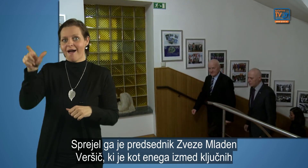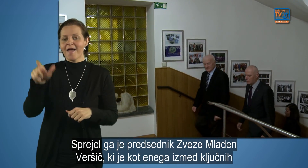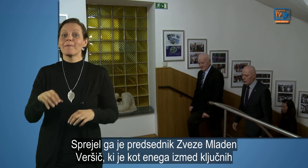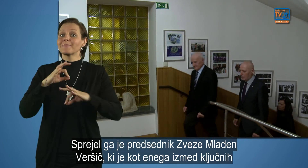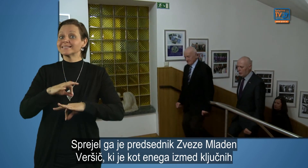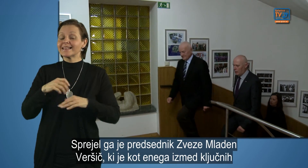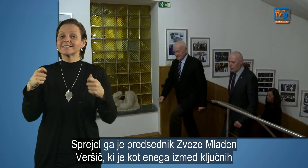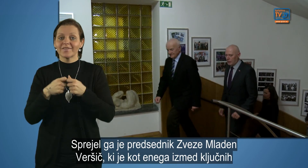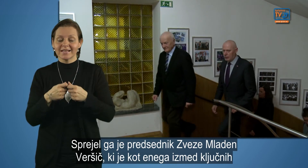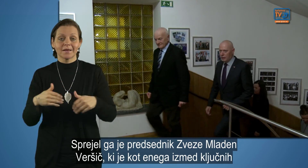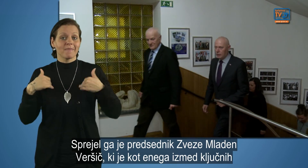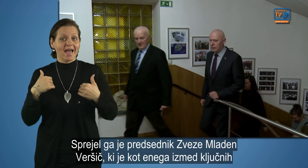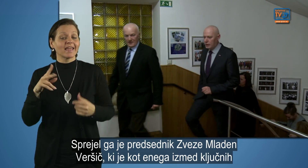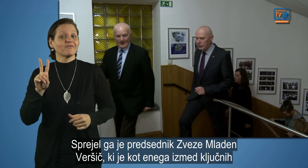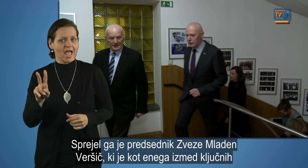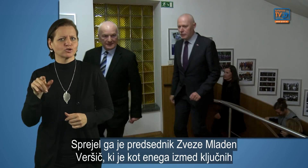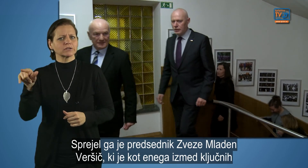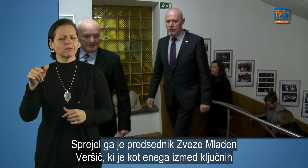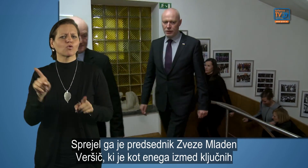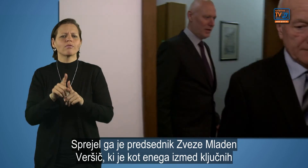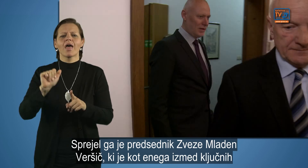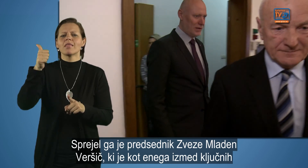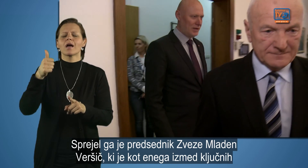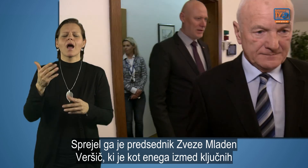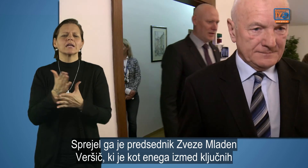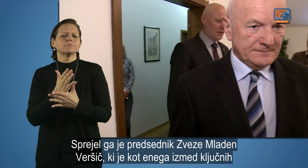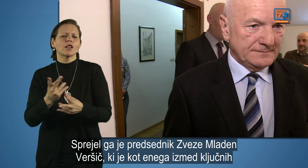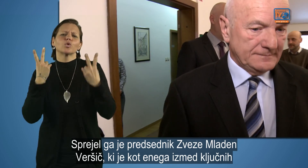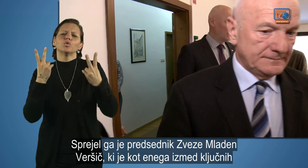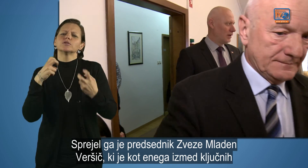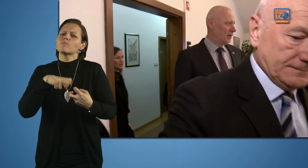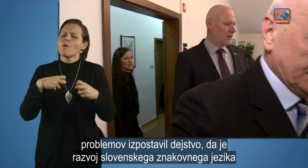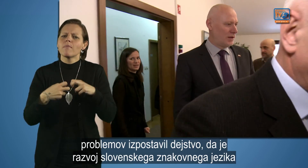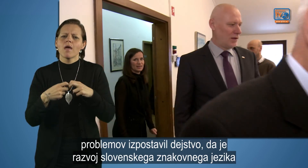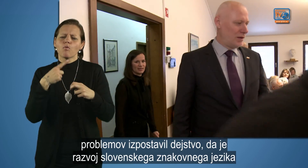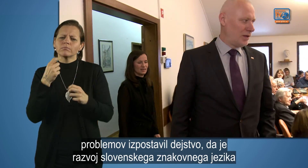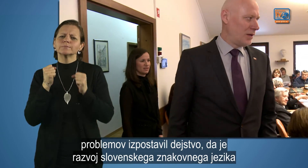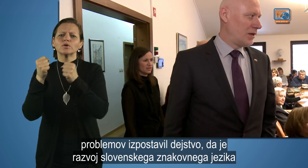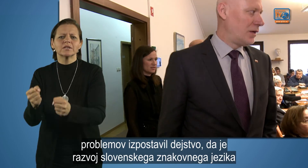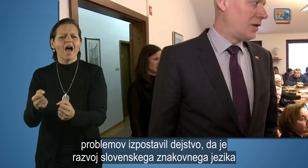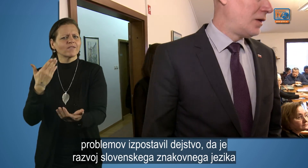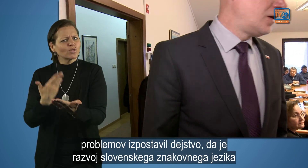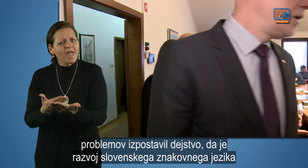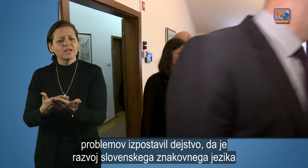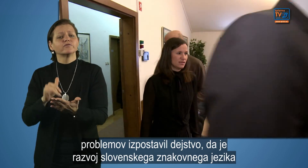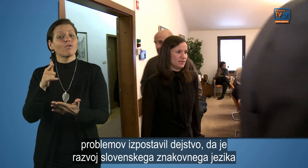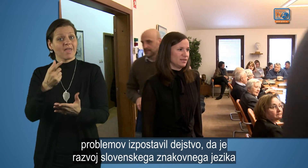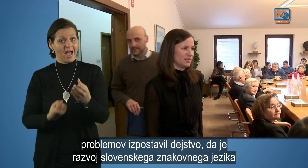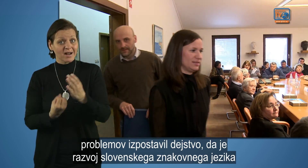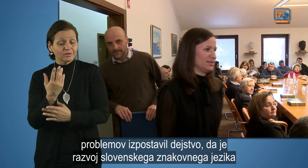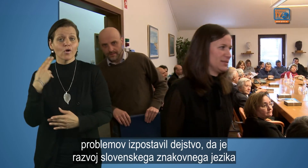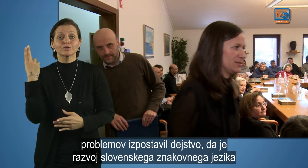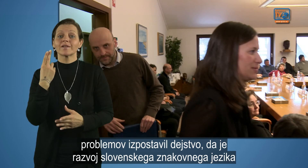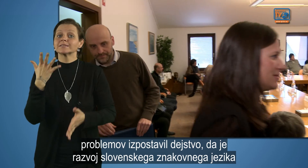Sprejel ga je predsednik zveze Mladen Veršič, ki je kot enega izmed ključnih problemov izpostavil dejstvo, da je